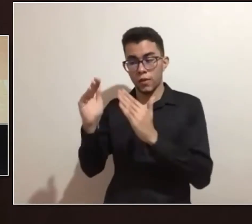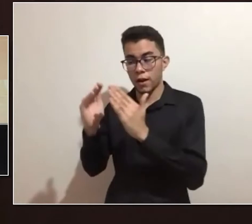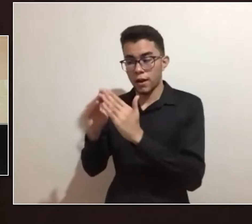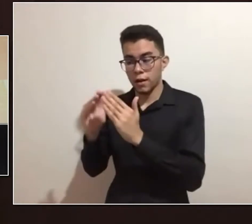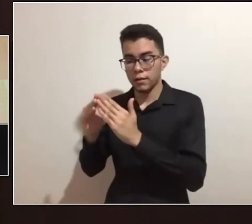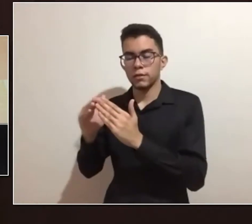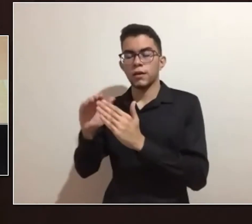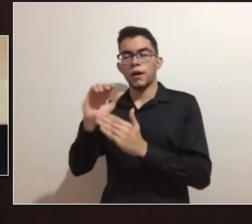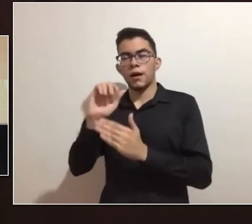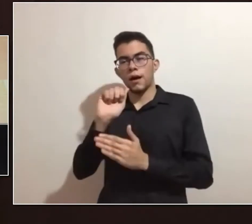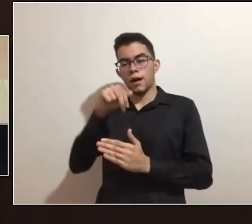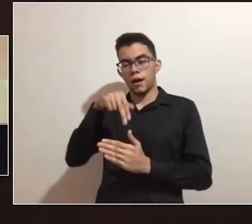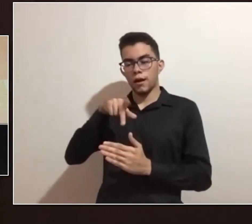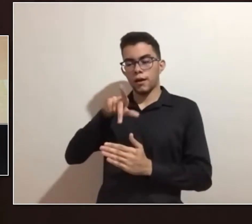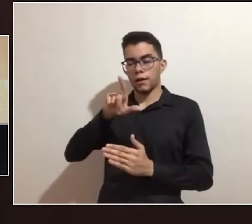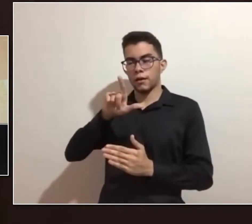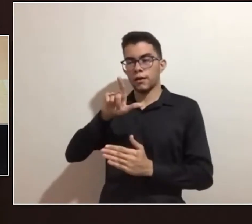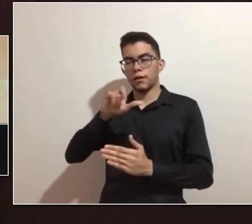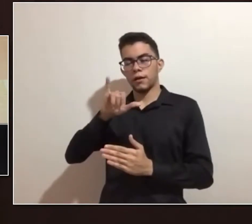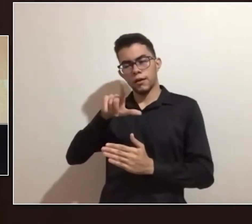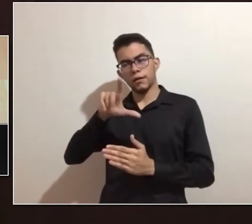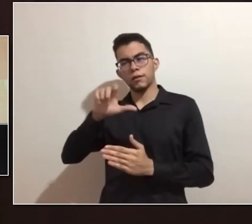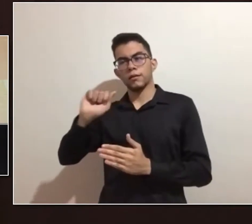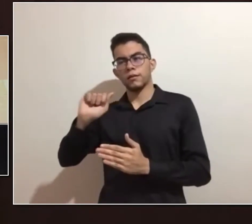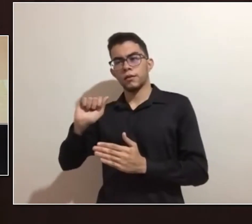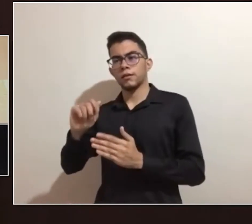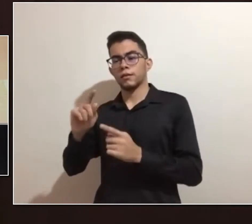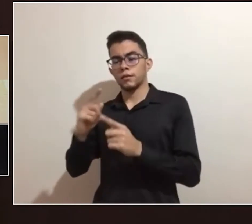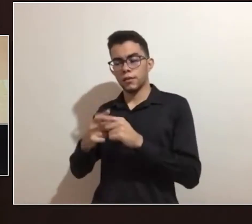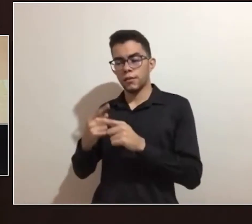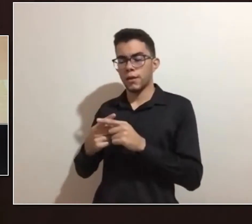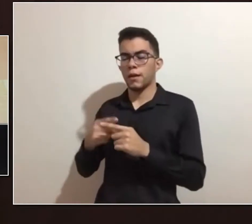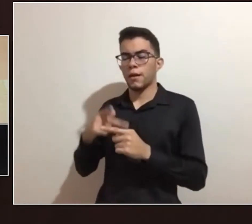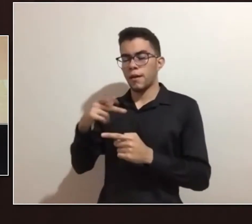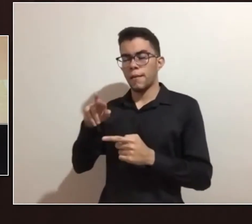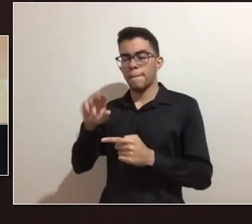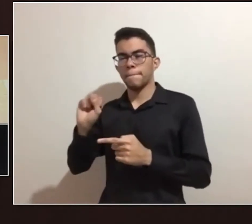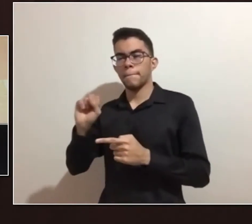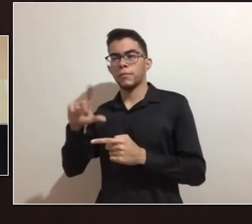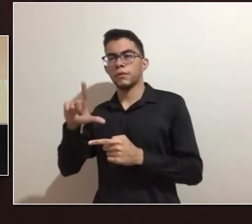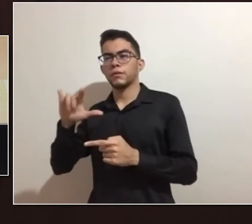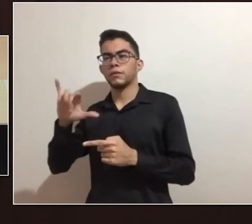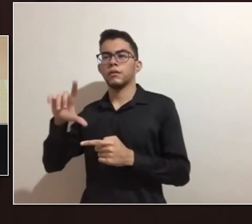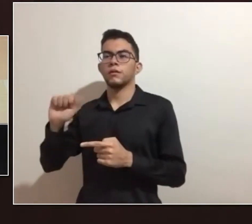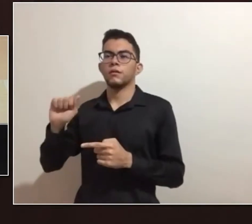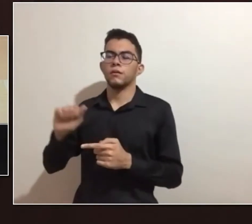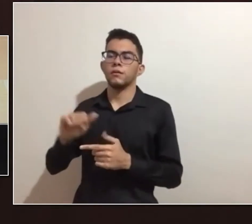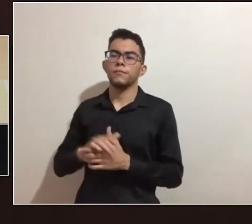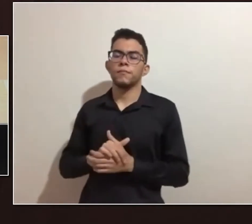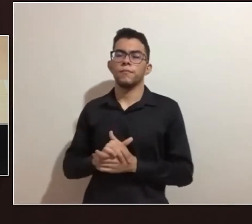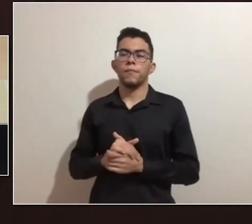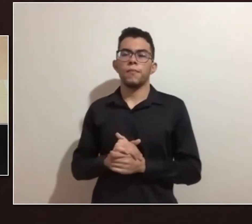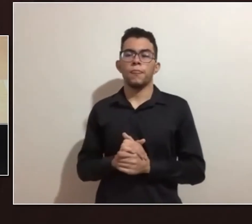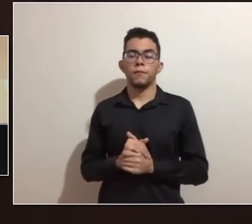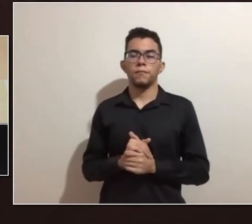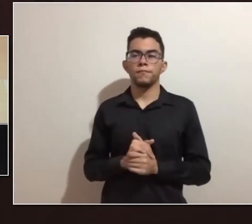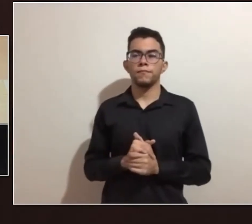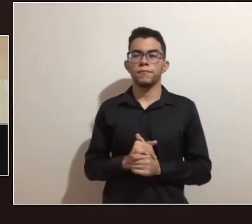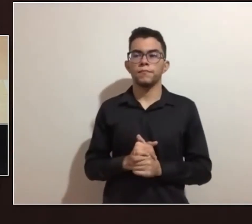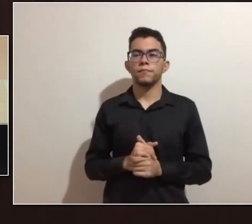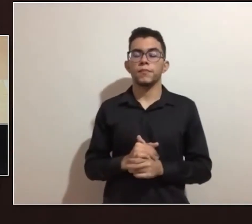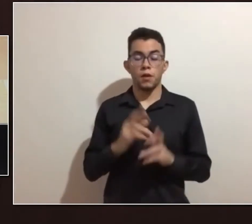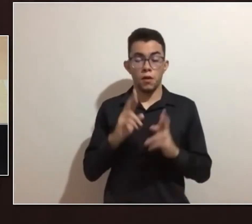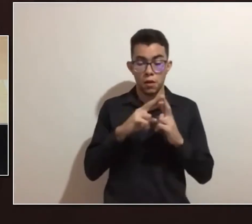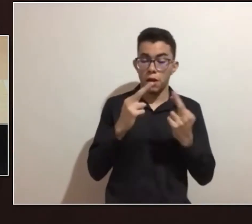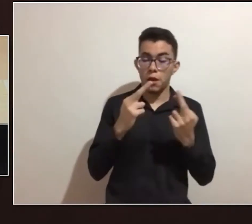a igreja em Roma. Devia ser uma reunião distrital, uma reunião de grupo familiar, não sei, mas reunia